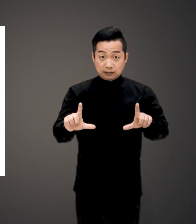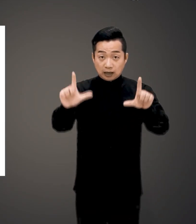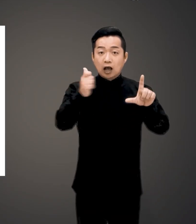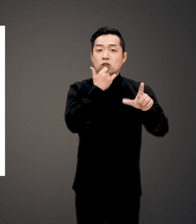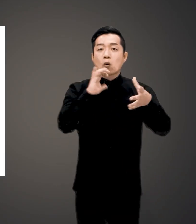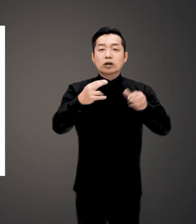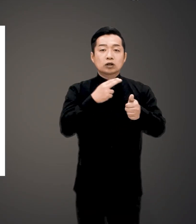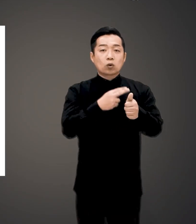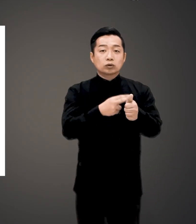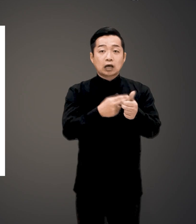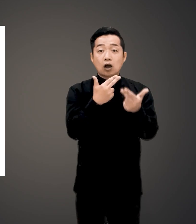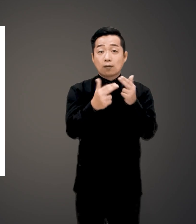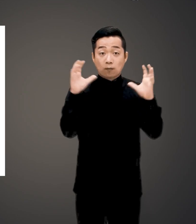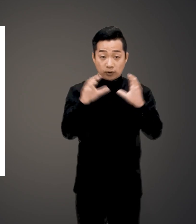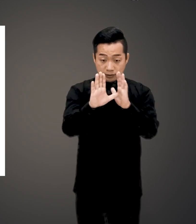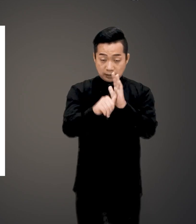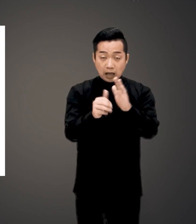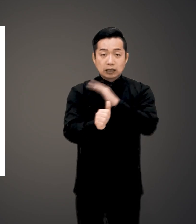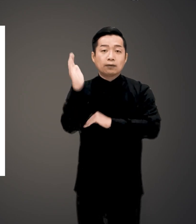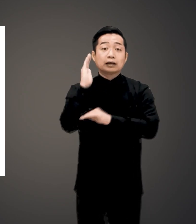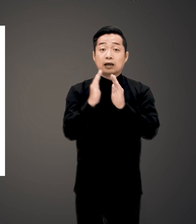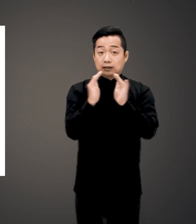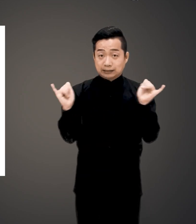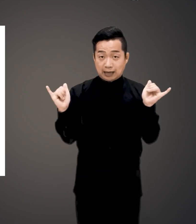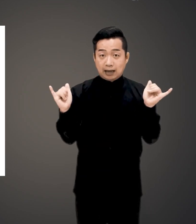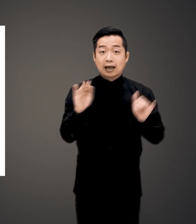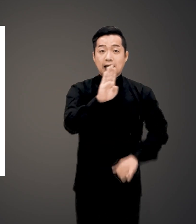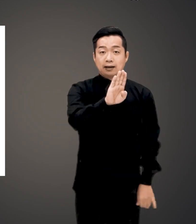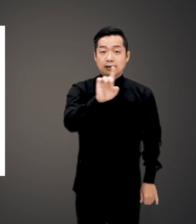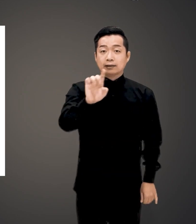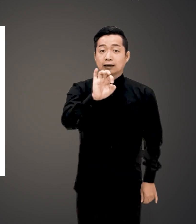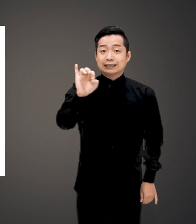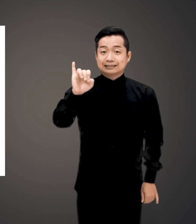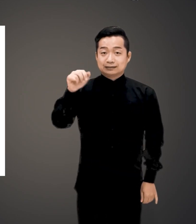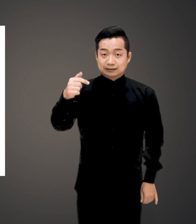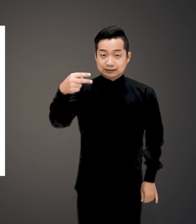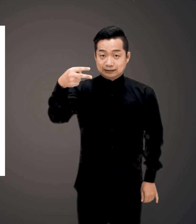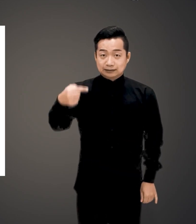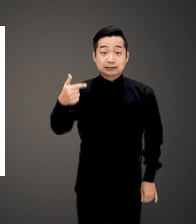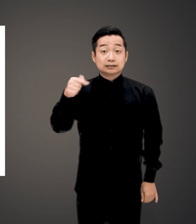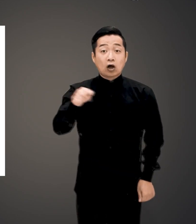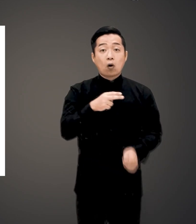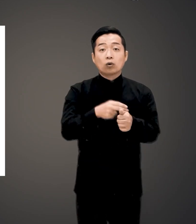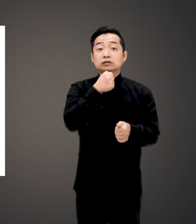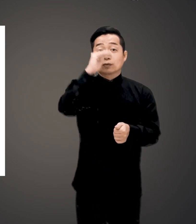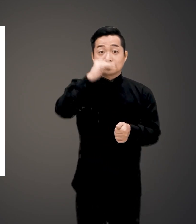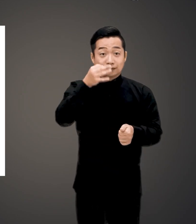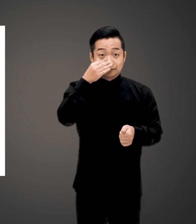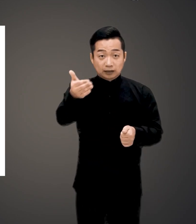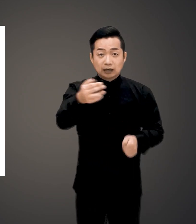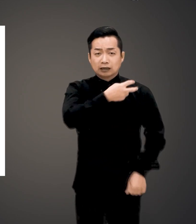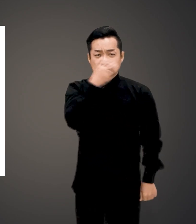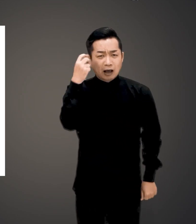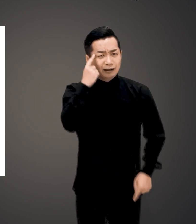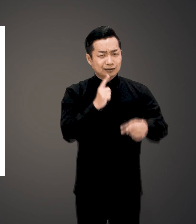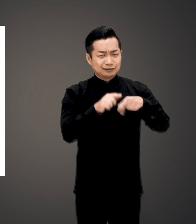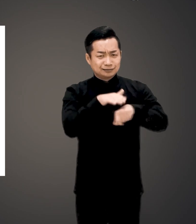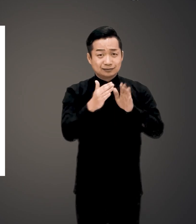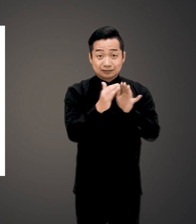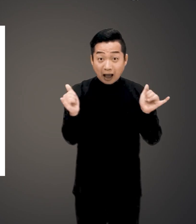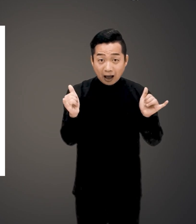2018년 독일 교사협회 모임의 대표 강연자 옌스 바이드너 교수 인터뷰.